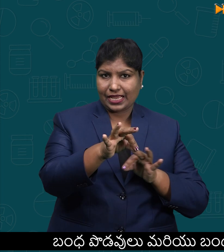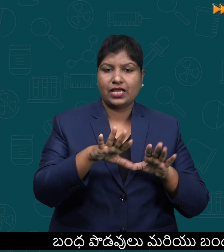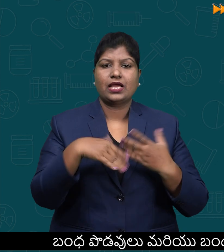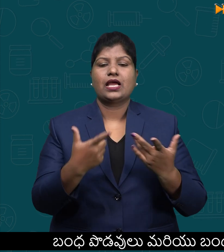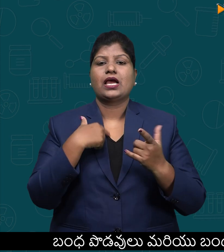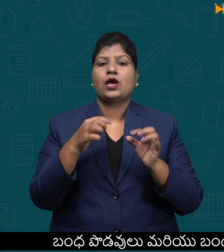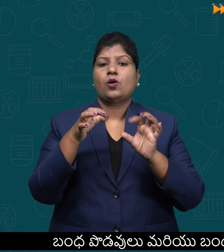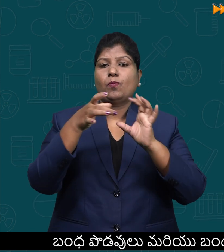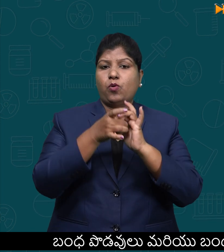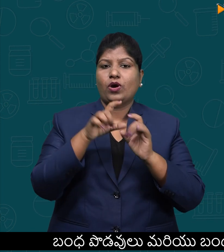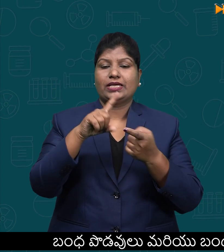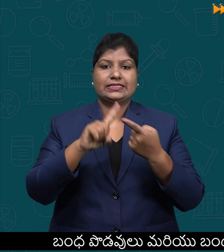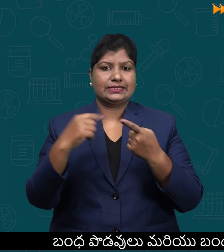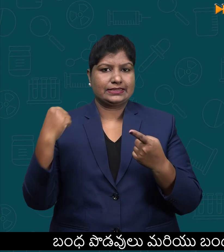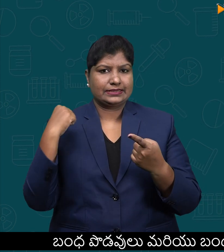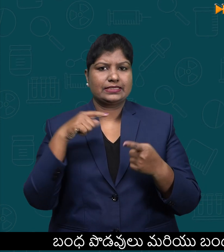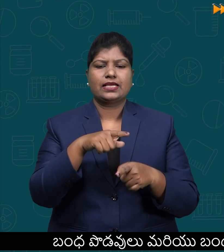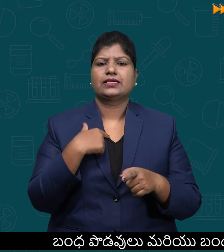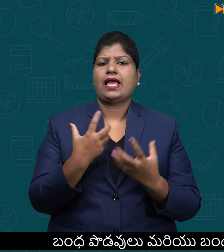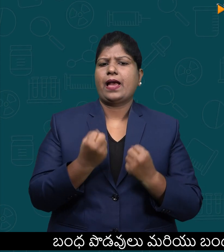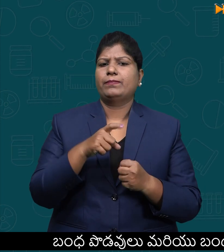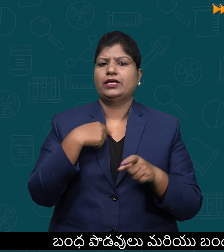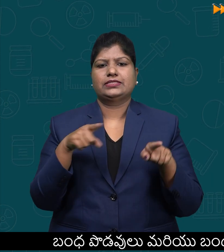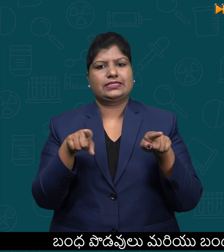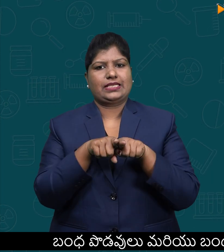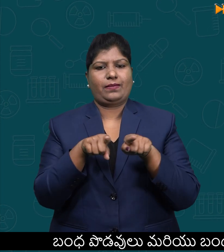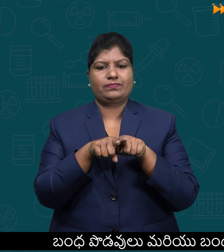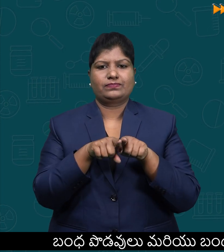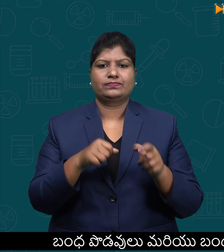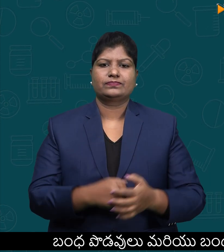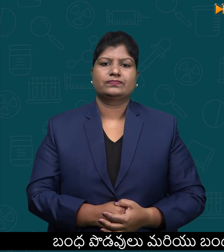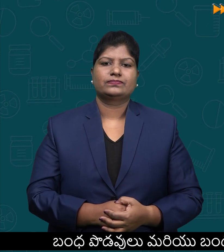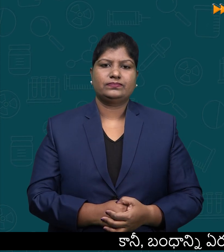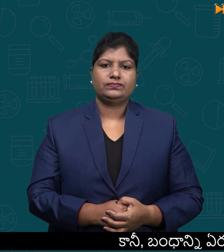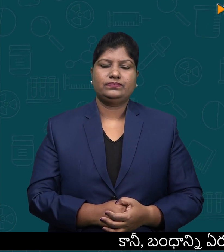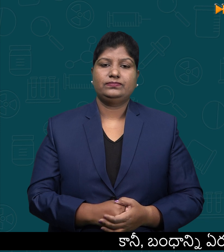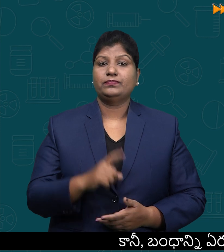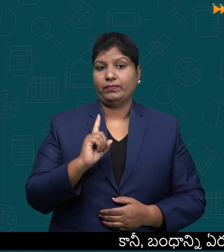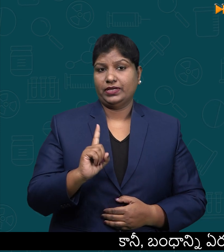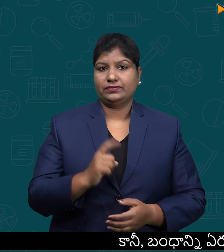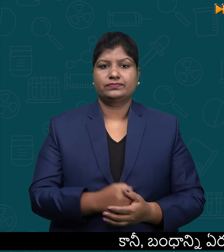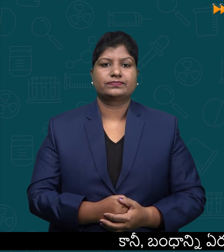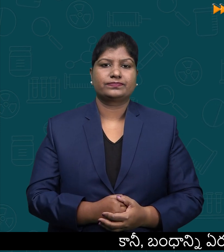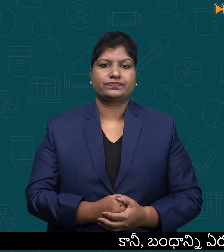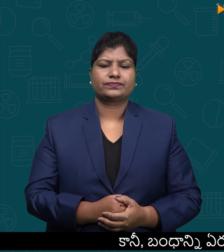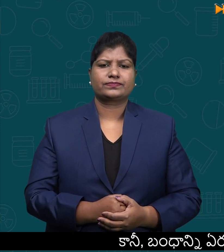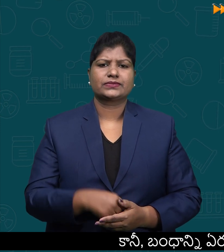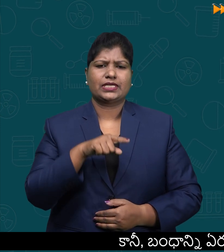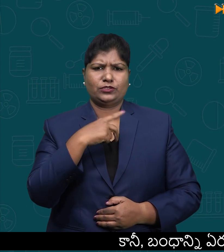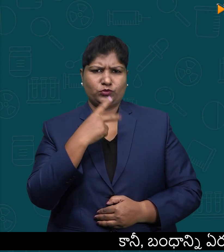బంధ పొడవులు మరియు బంధ శక్తులు ఒకే విధంగా ఉంటాయని అంచనా. కానీ బంధాన్ని ఏర్పరిచే